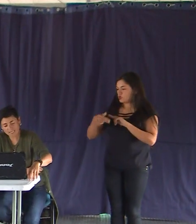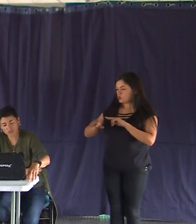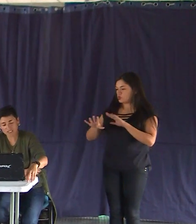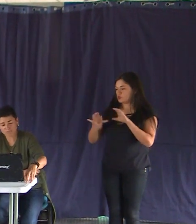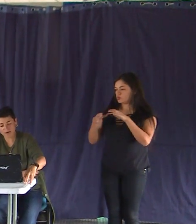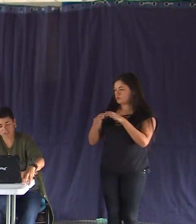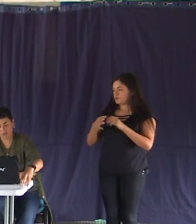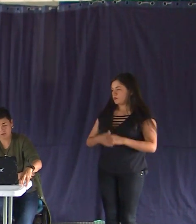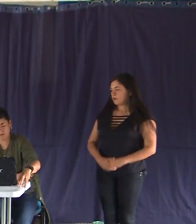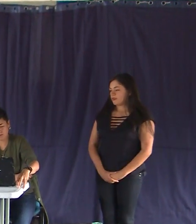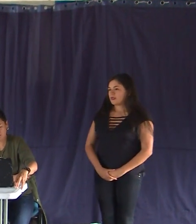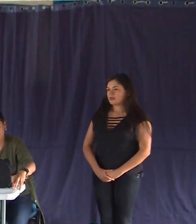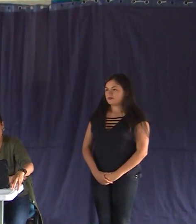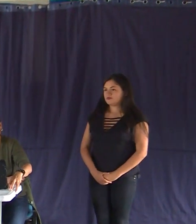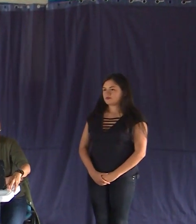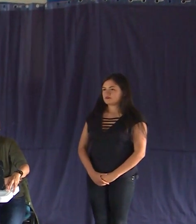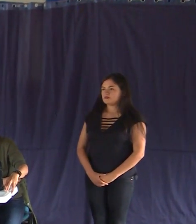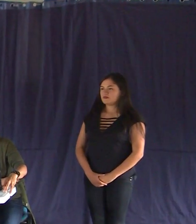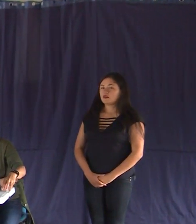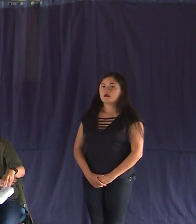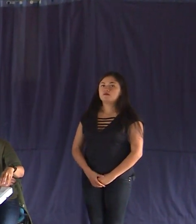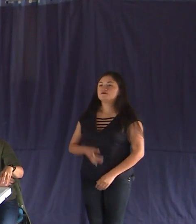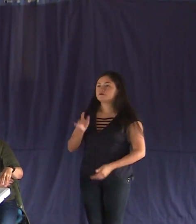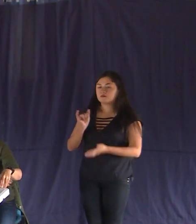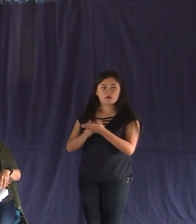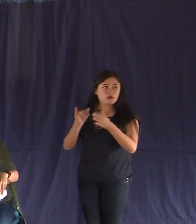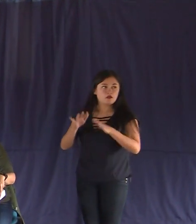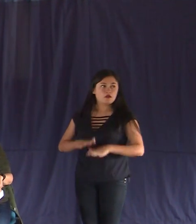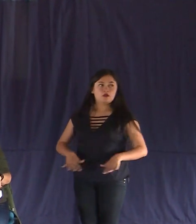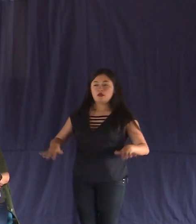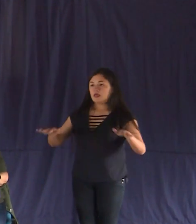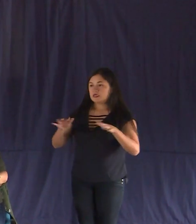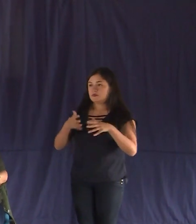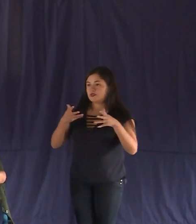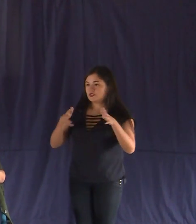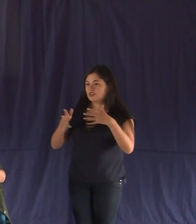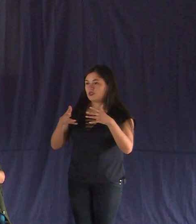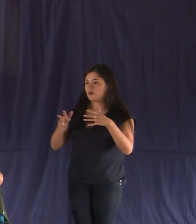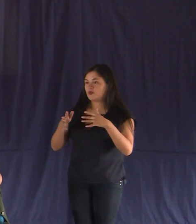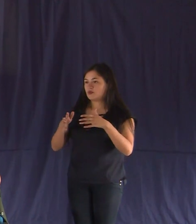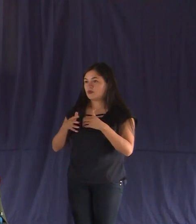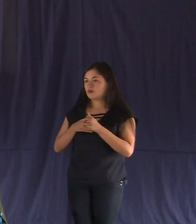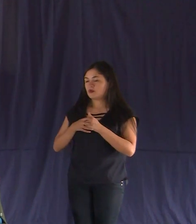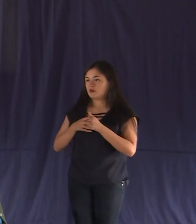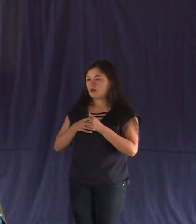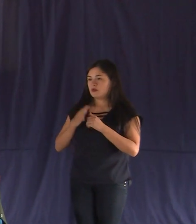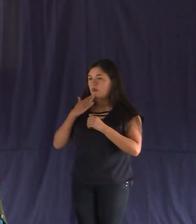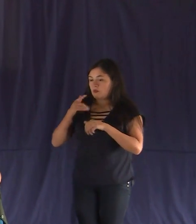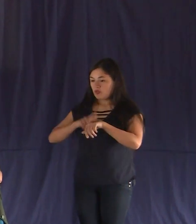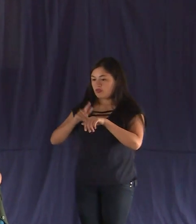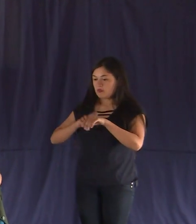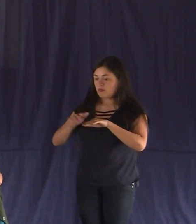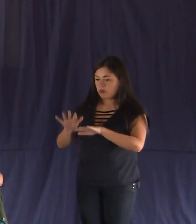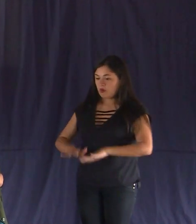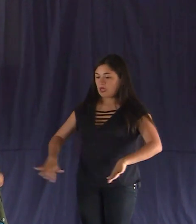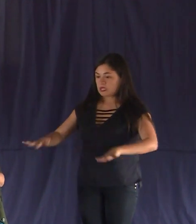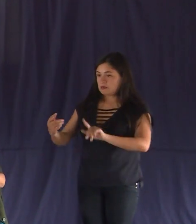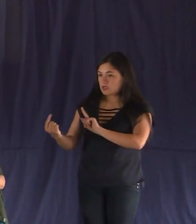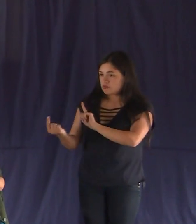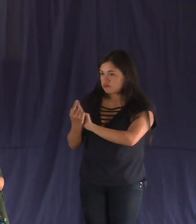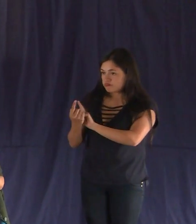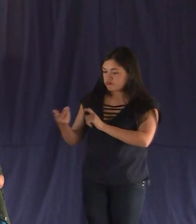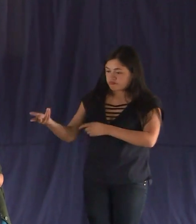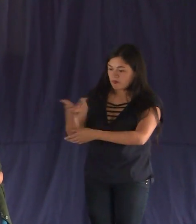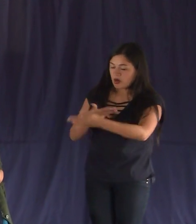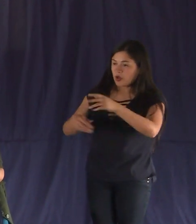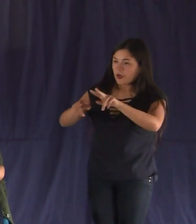Y en esos espacios es donde se educa a los hijos en los valores, donde se educa a los hijos para